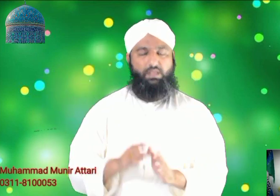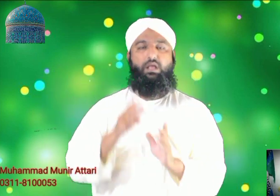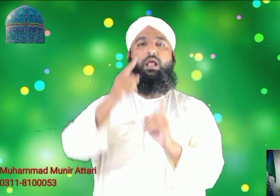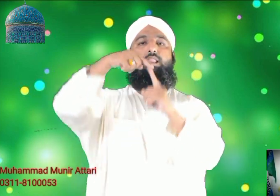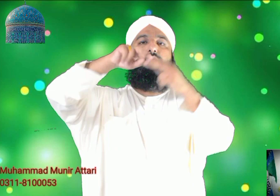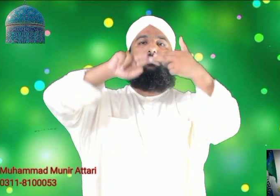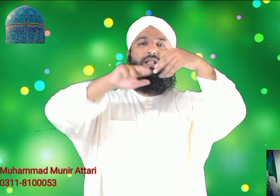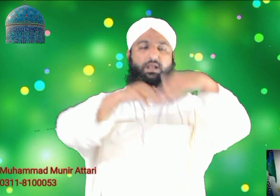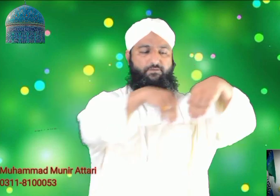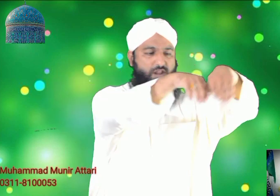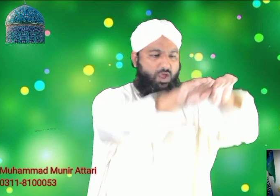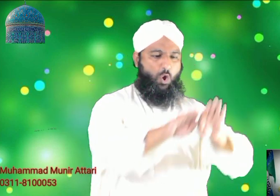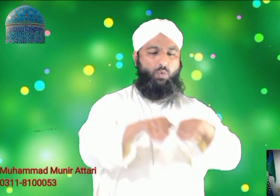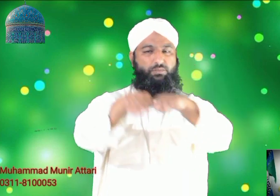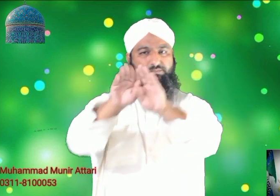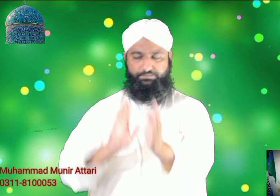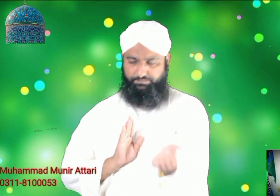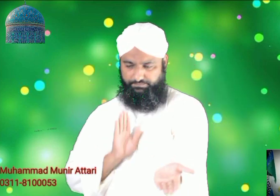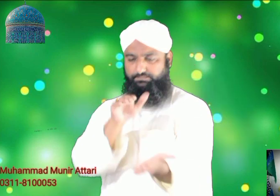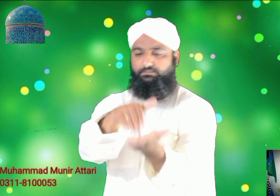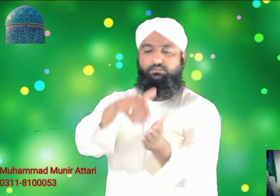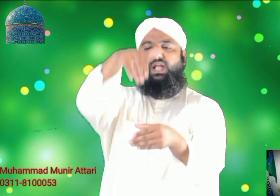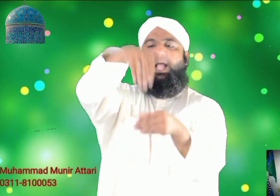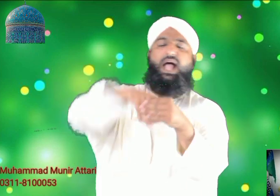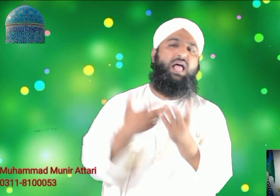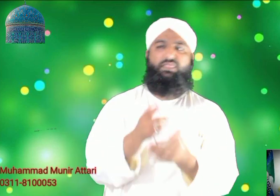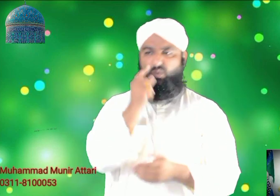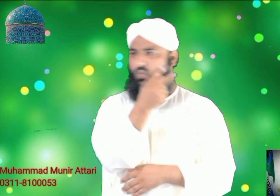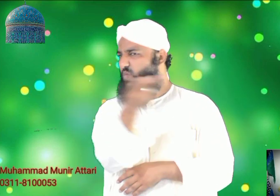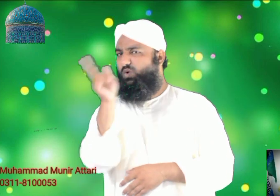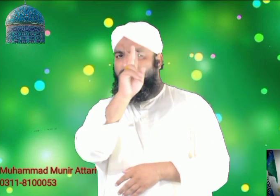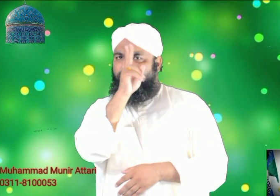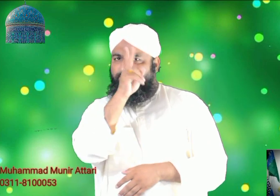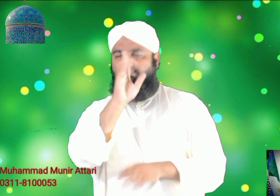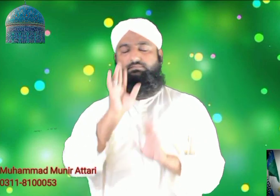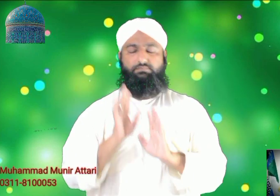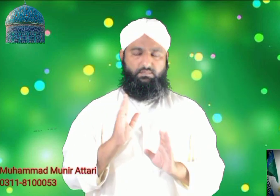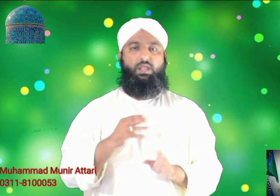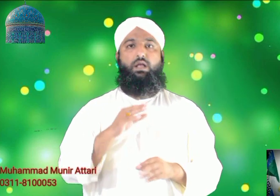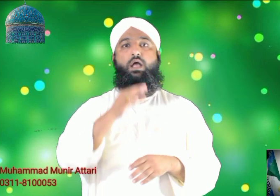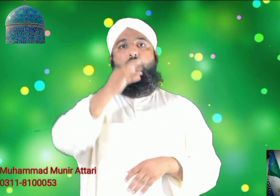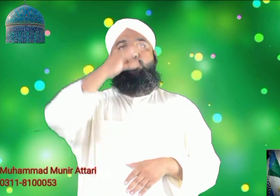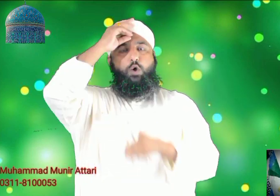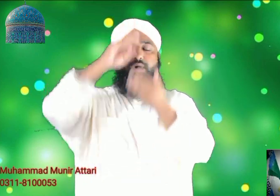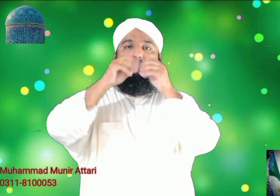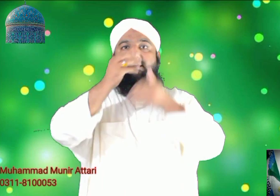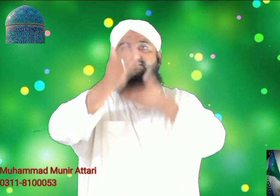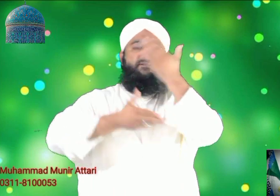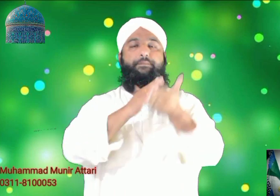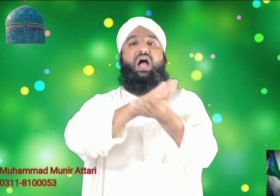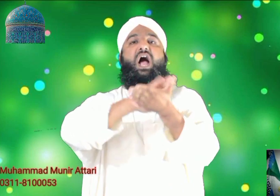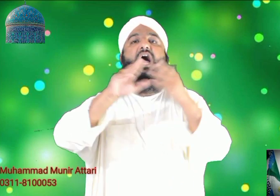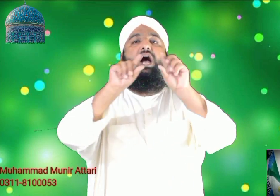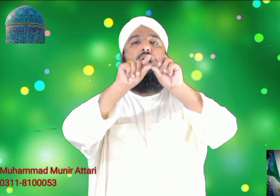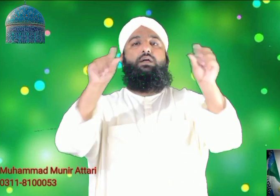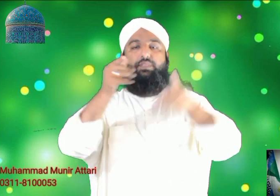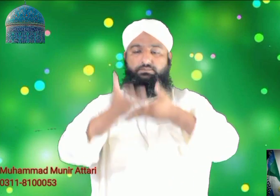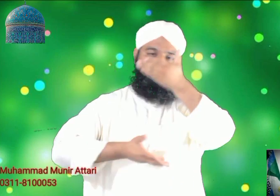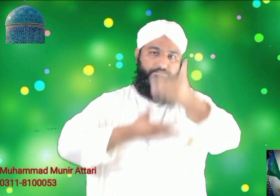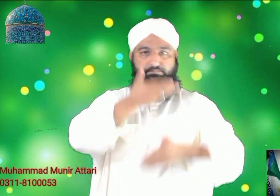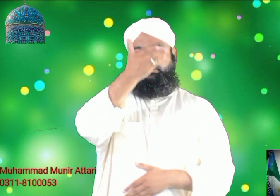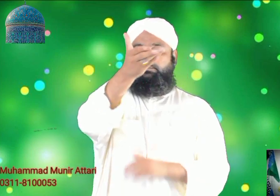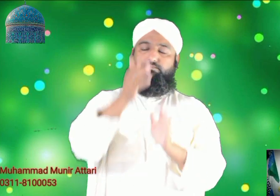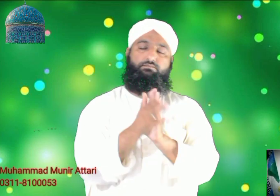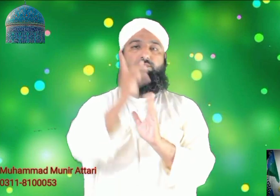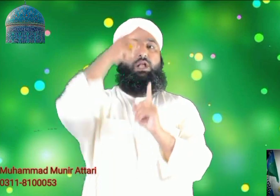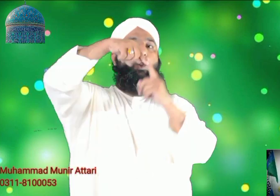اولیاء پر جانے کے حوالے سے بعض اوقات کنفیوژن رہتی ہے. تو چلیں احادیث کی روشنی میں یہ بھی سن لیں کہ اولیاء کرام کے